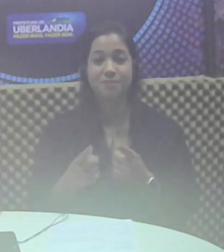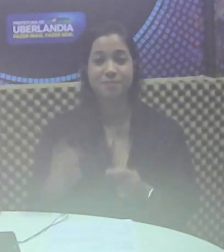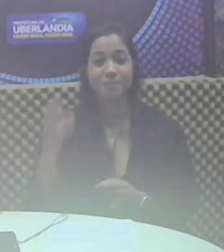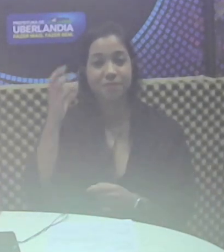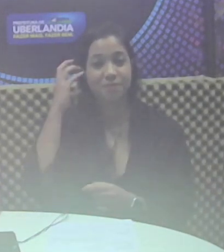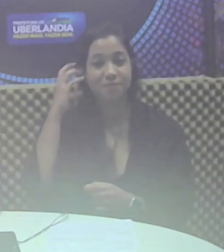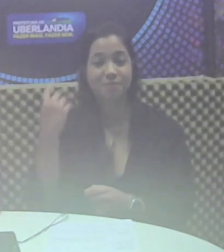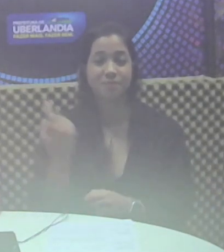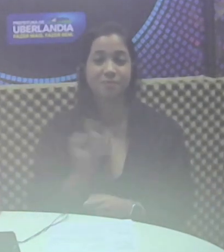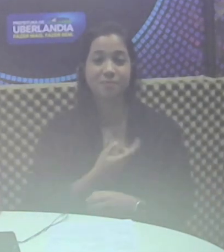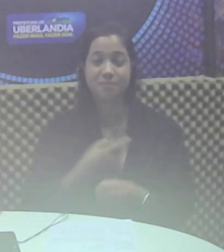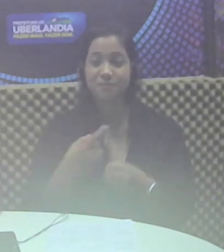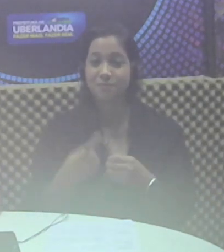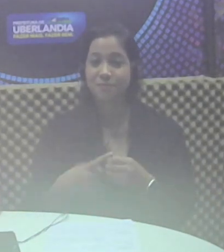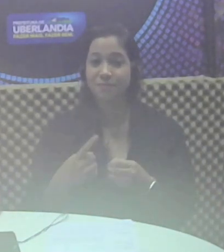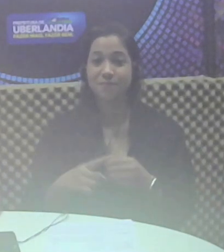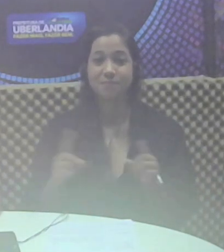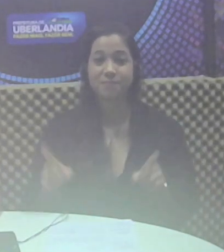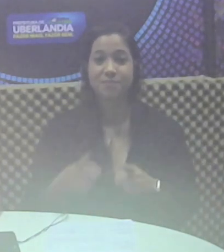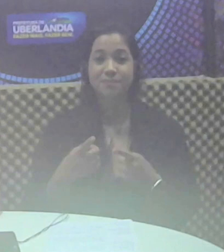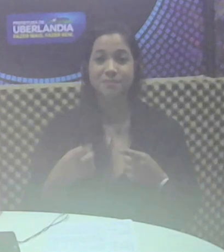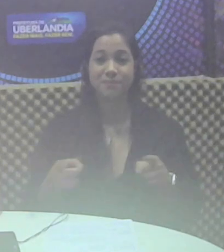Rádio Nossa Cidade.